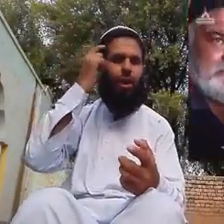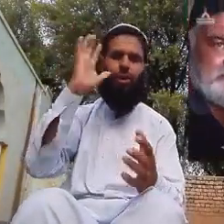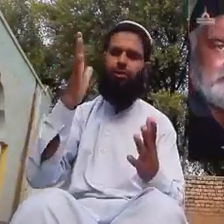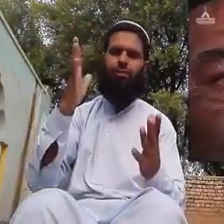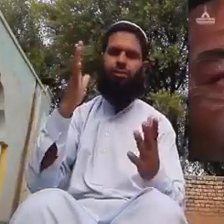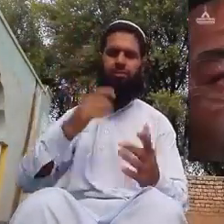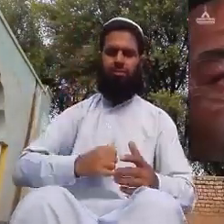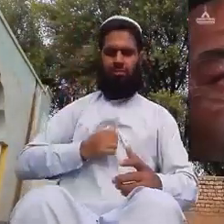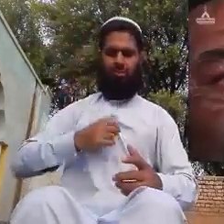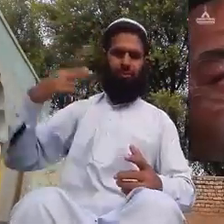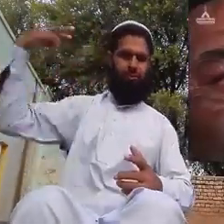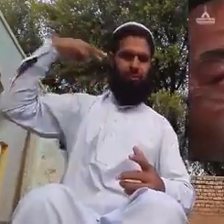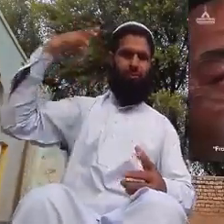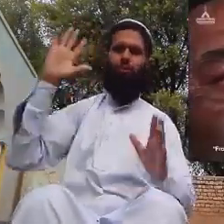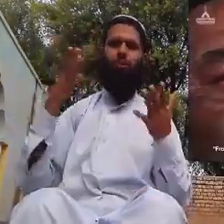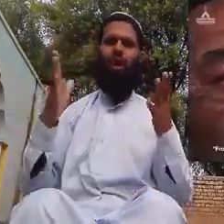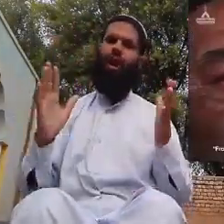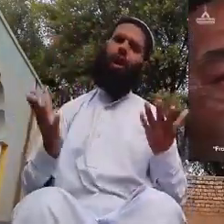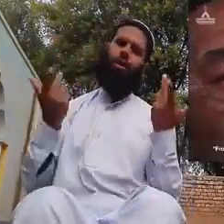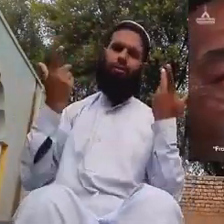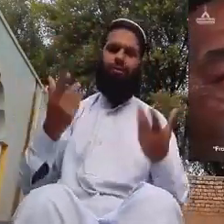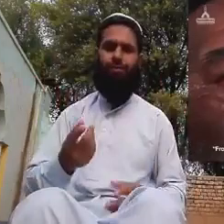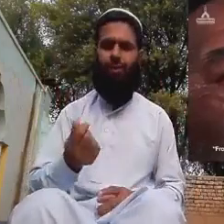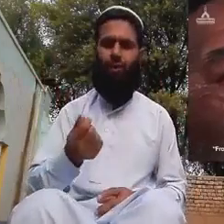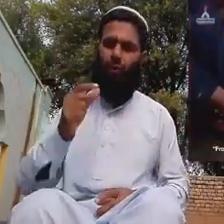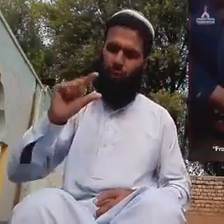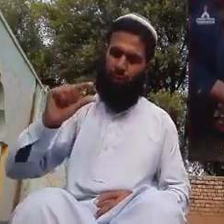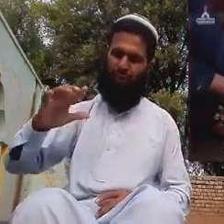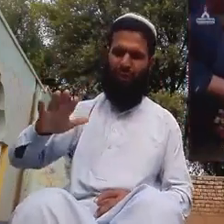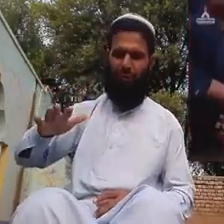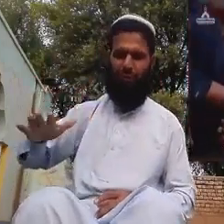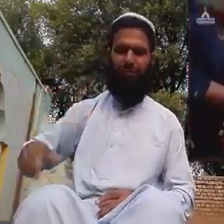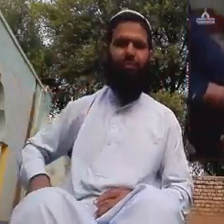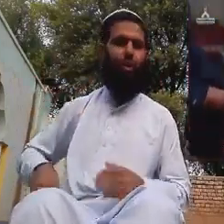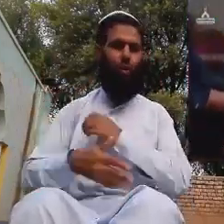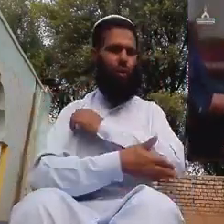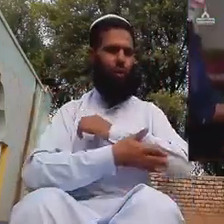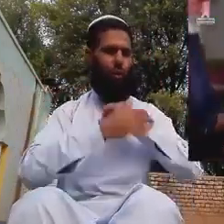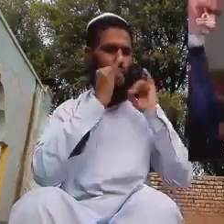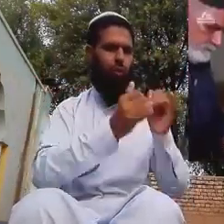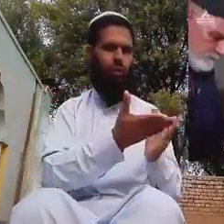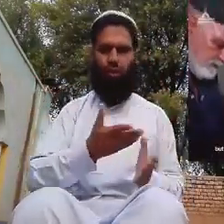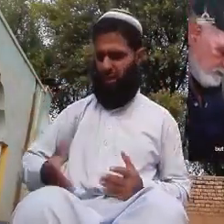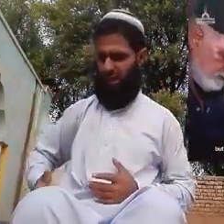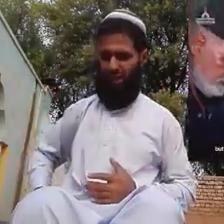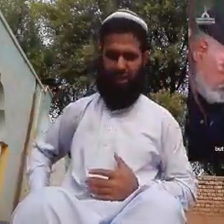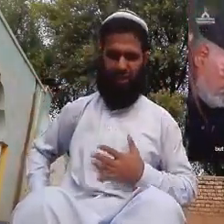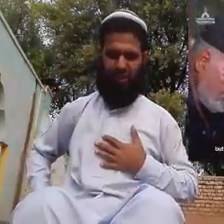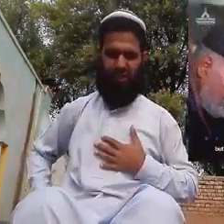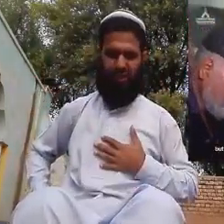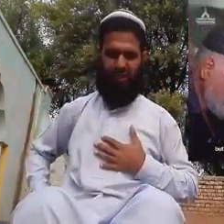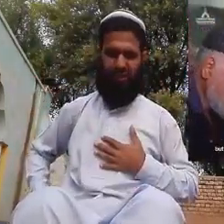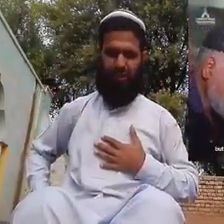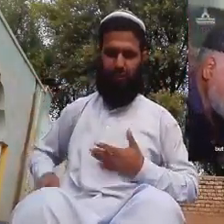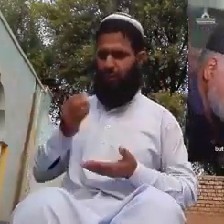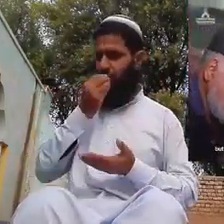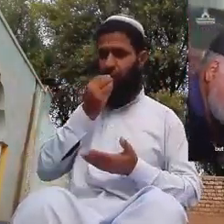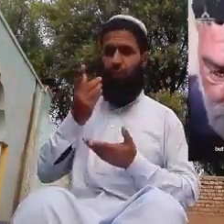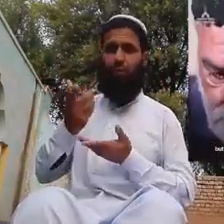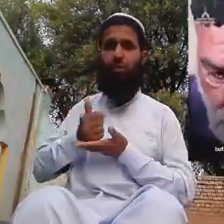बनाई? बीवी ने कहा, उस आटे से जो आप लाए थे। ये सुनकर शोहर खाना खाने लगा, मगर उसकी आंखों से आंसू बह रहे थे